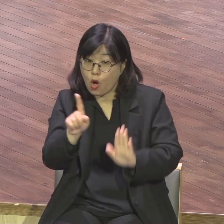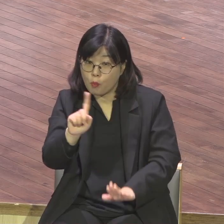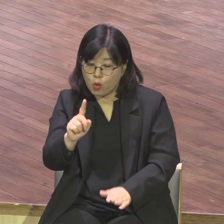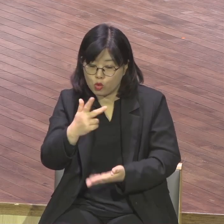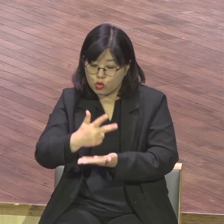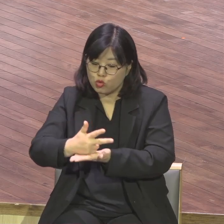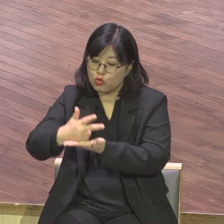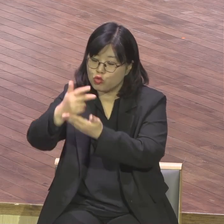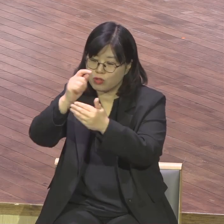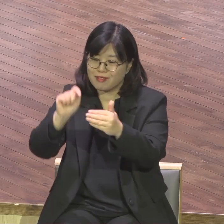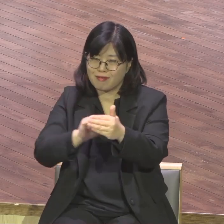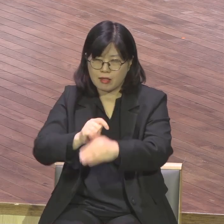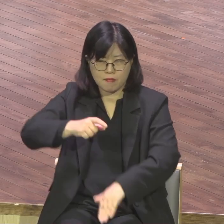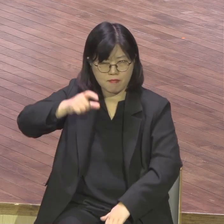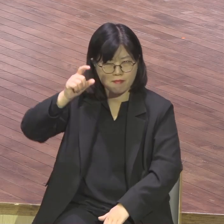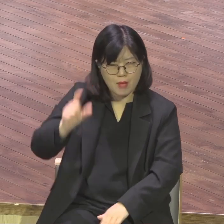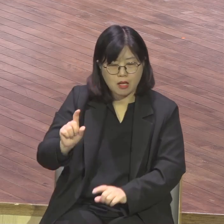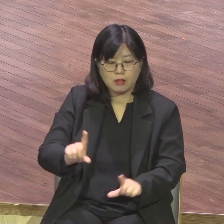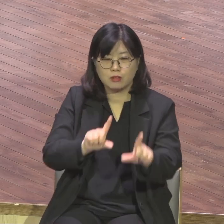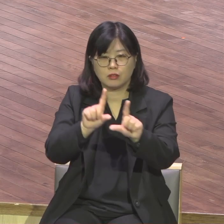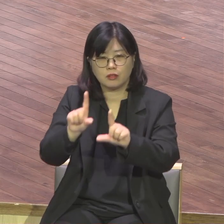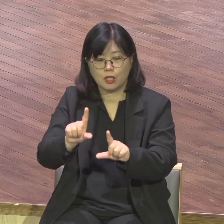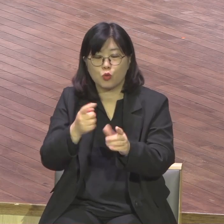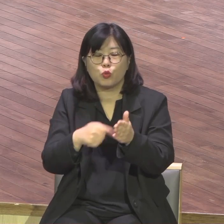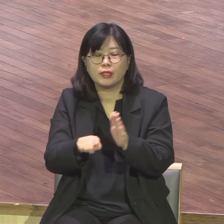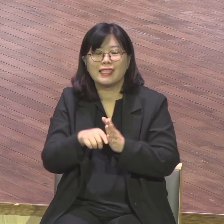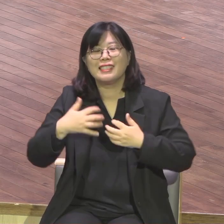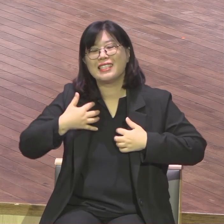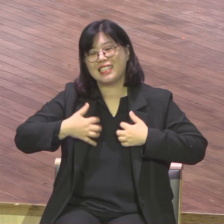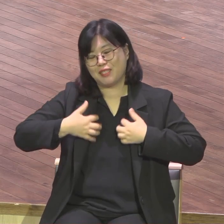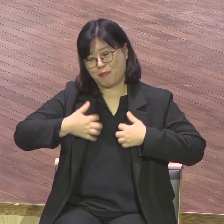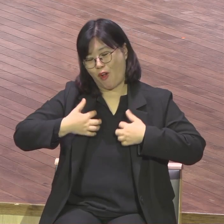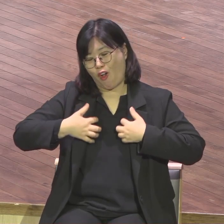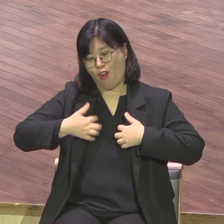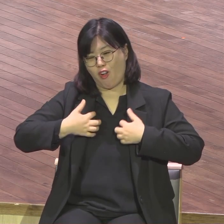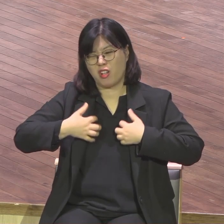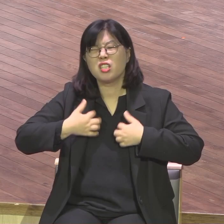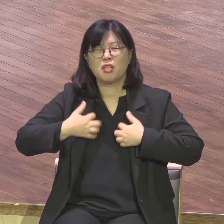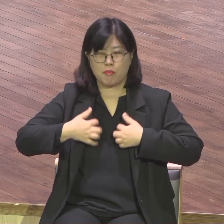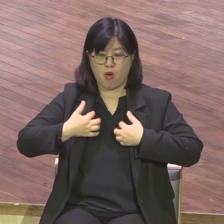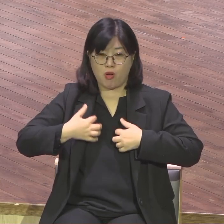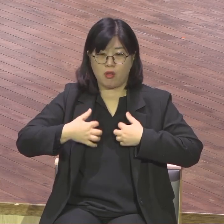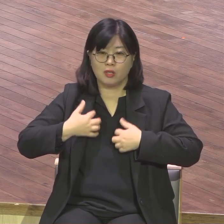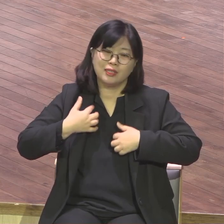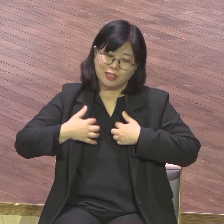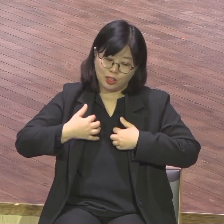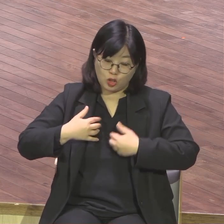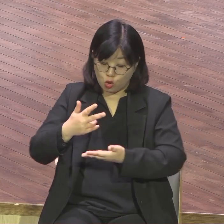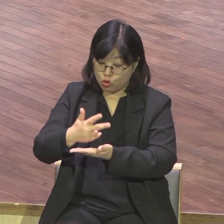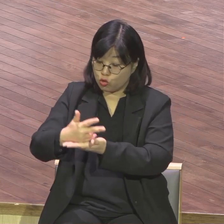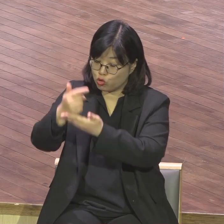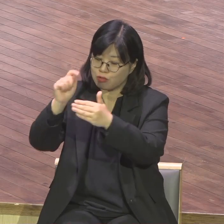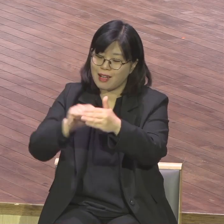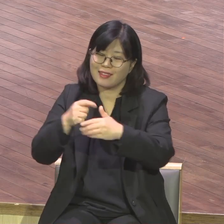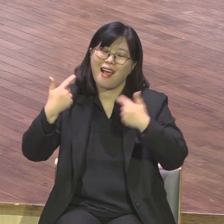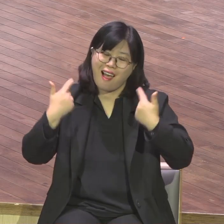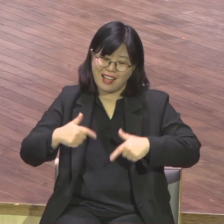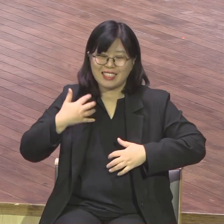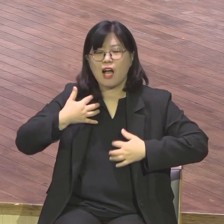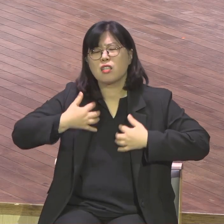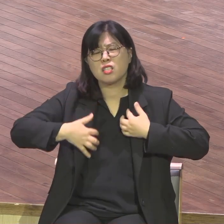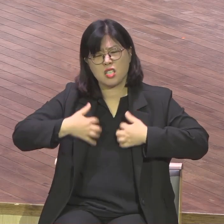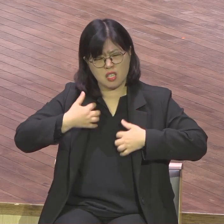있는 이 기쁨의 삶, 기쁨의 삶을 그렇게 강조하고 있습니다. 주 안에서